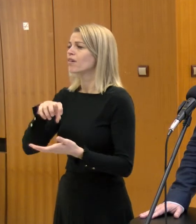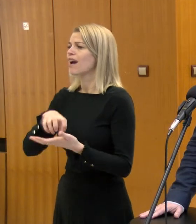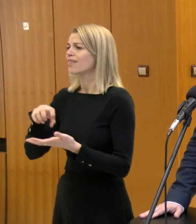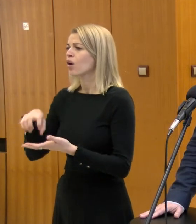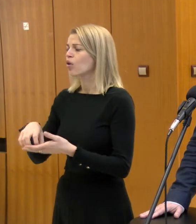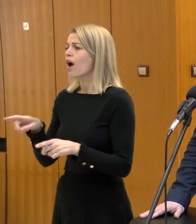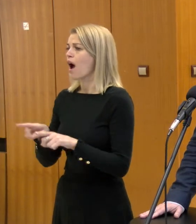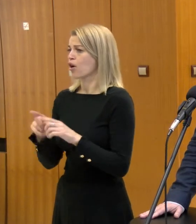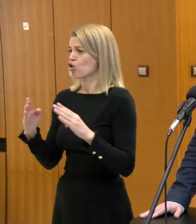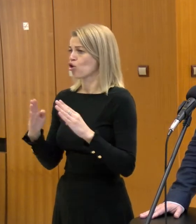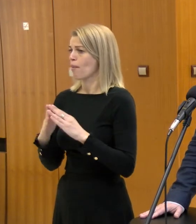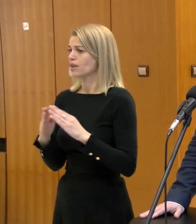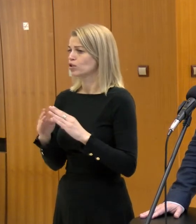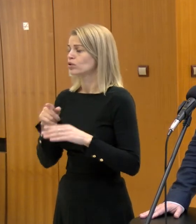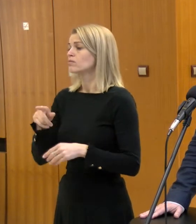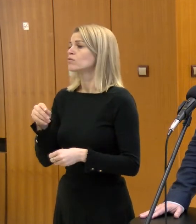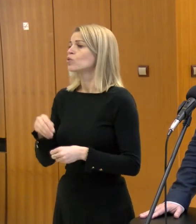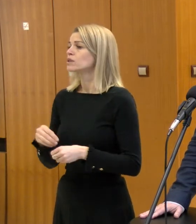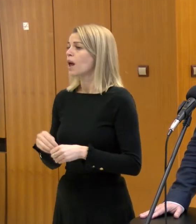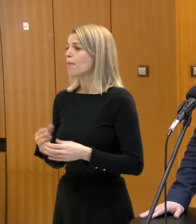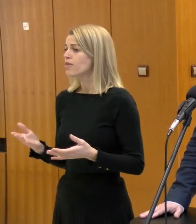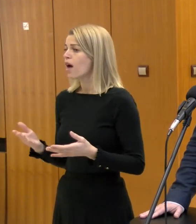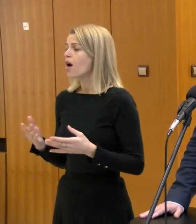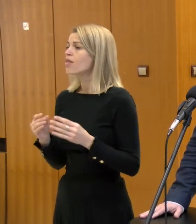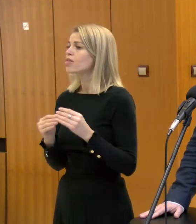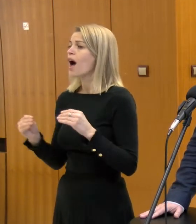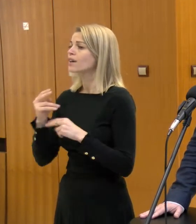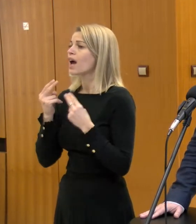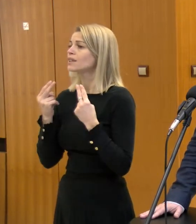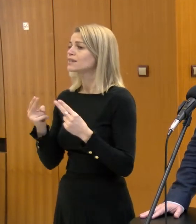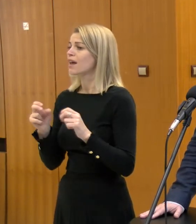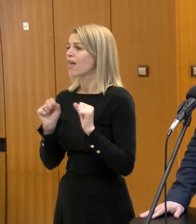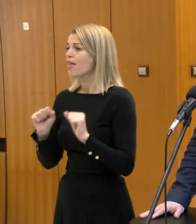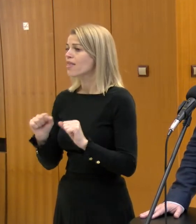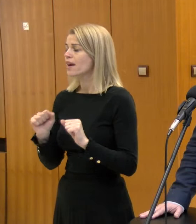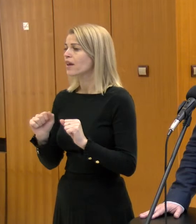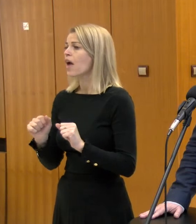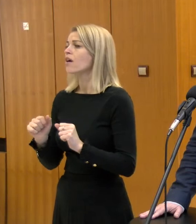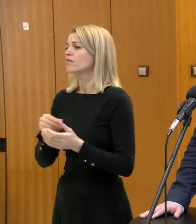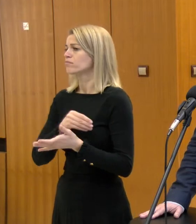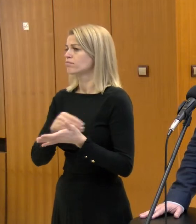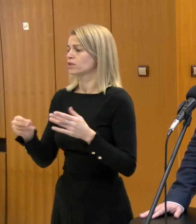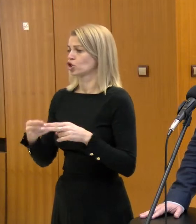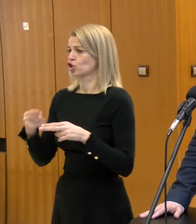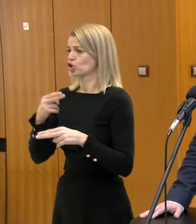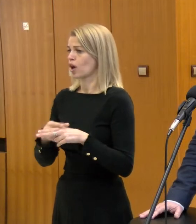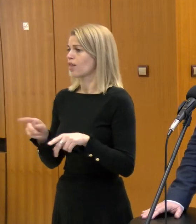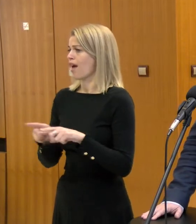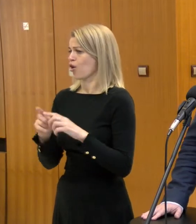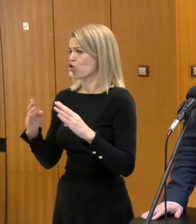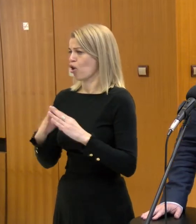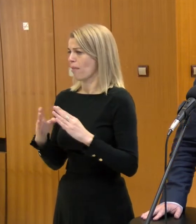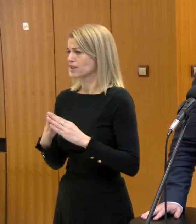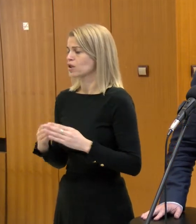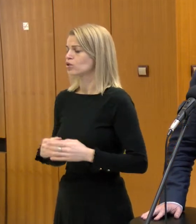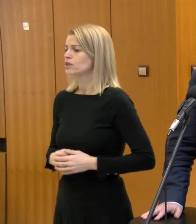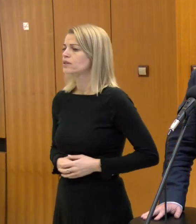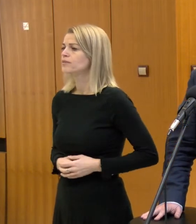kategórie ako domácnosti. To znamená, že ten nárast cien energie vlastne hradí štát, podobne ako pri